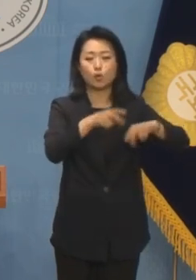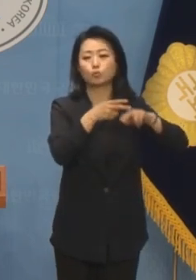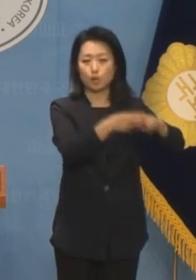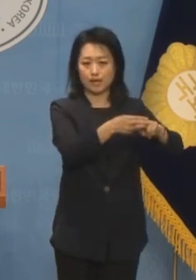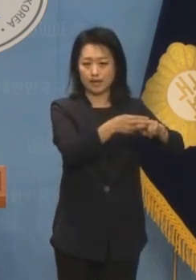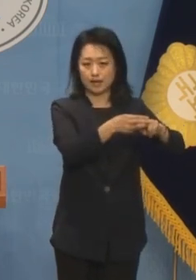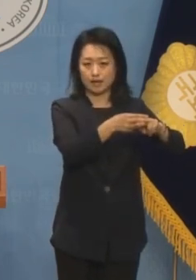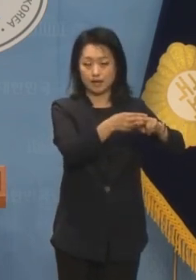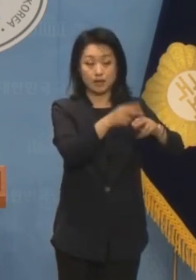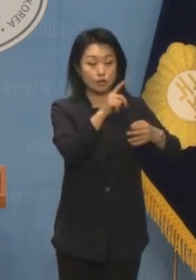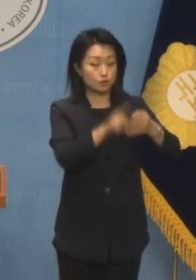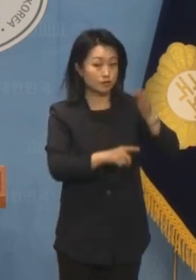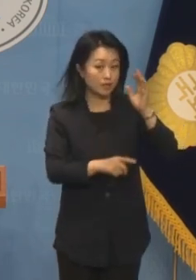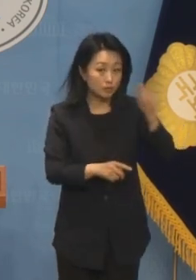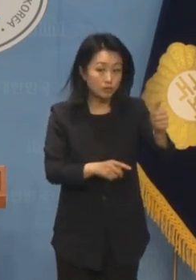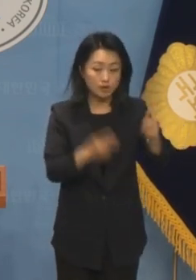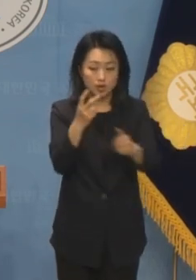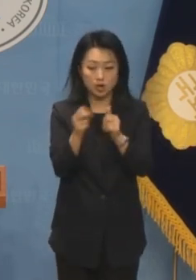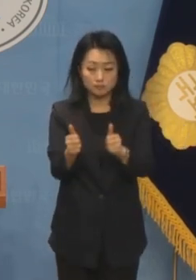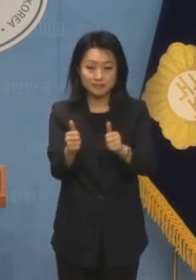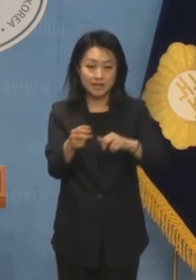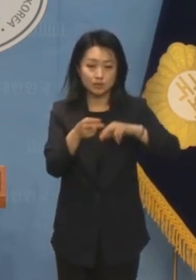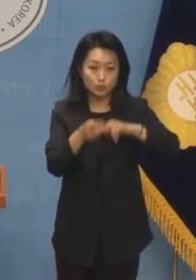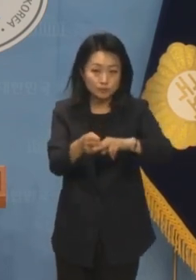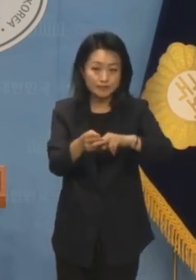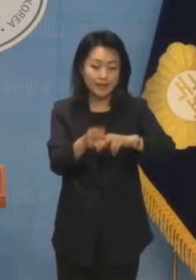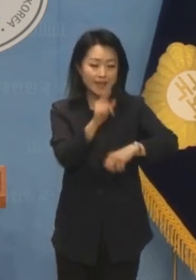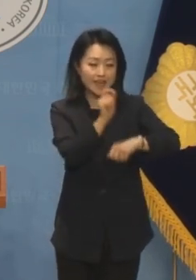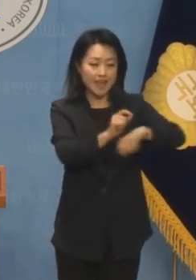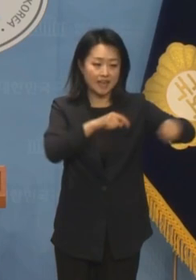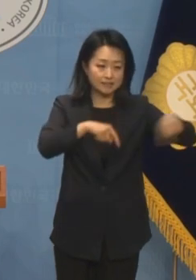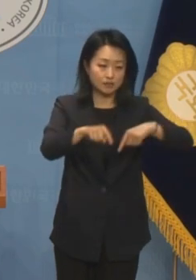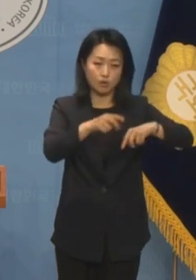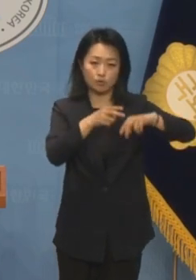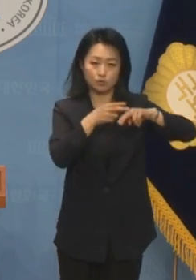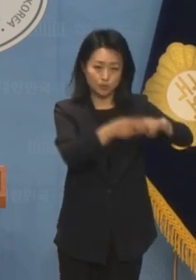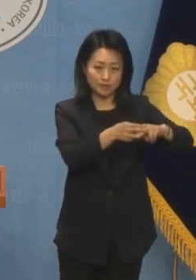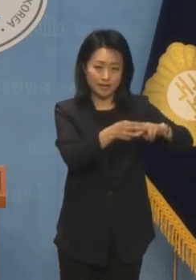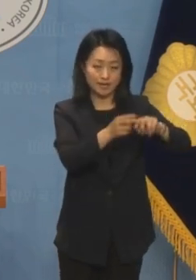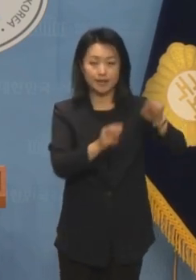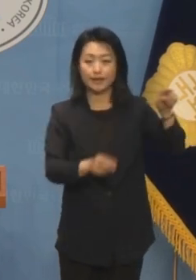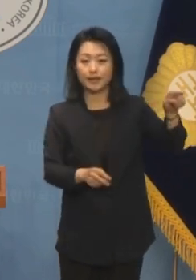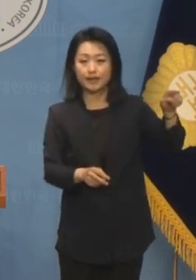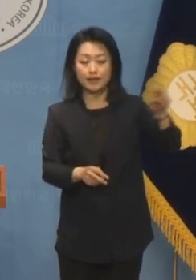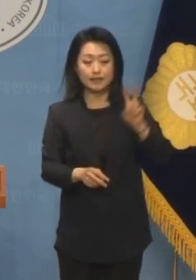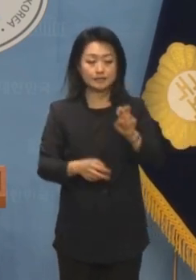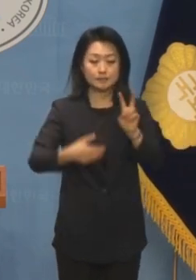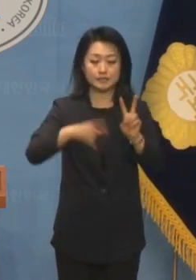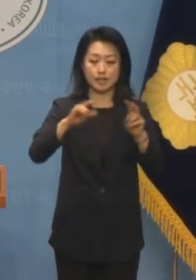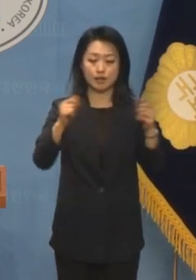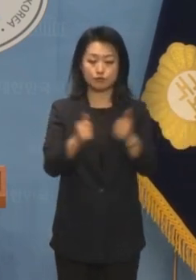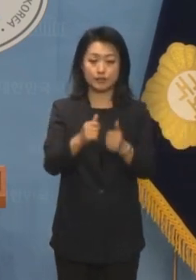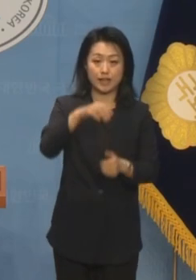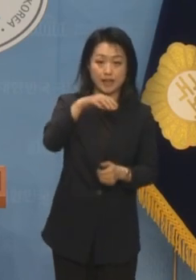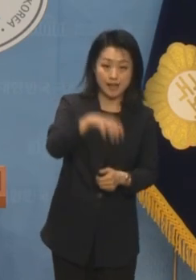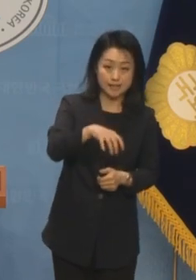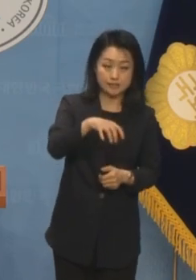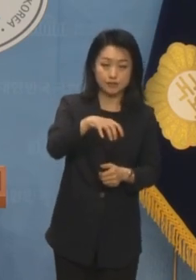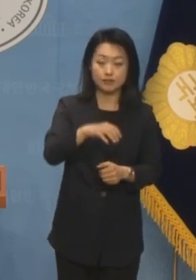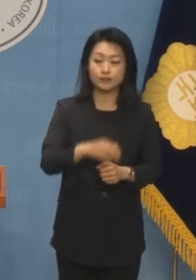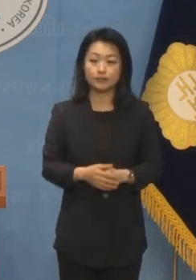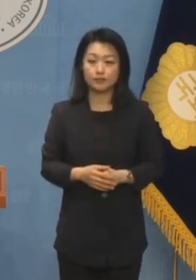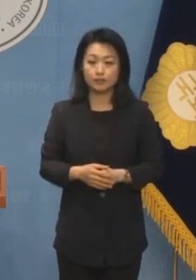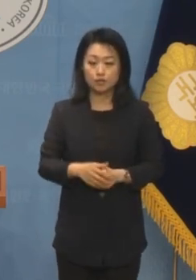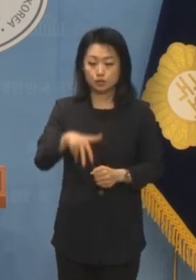대통령은 이제 검찰 독재에 더하여 행정 독재로 가고 있습니다. 제22대 국회에 등원 채비를 하고